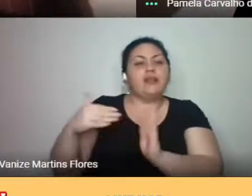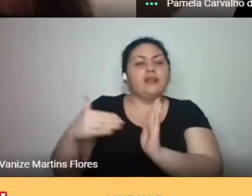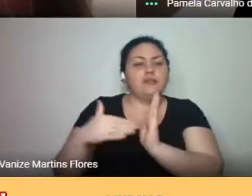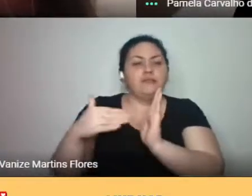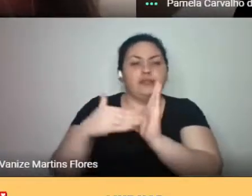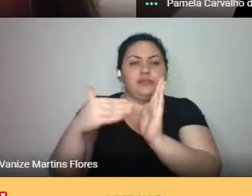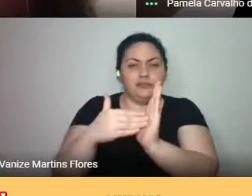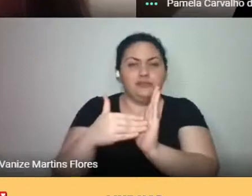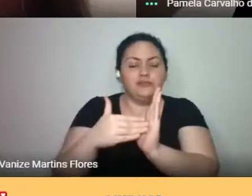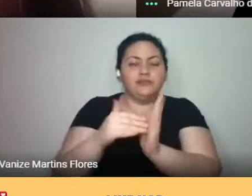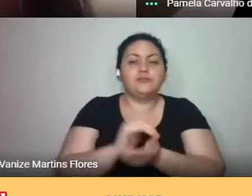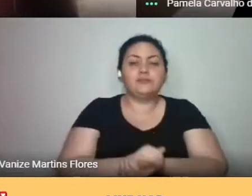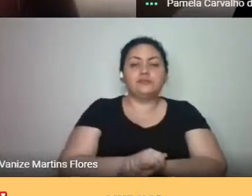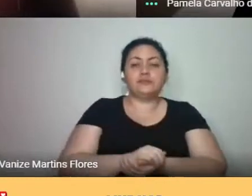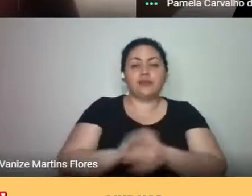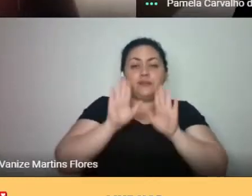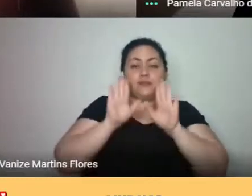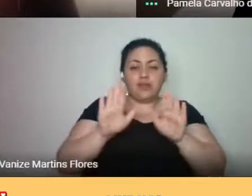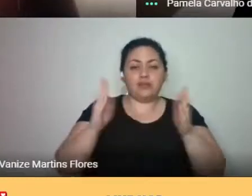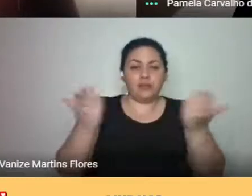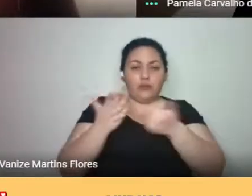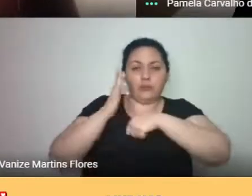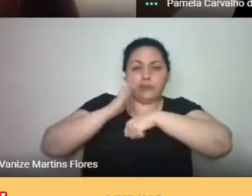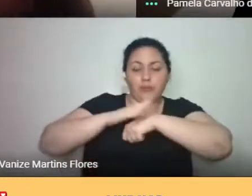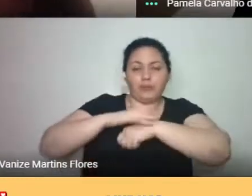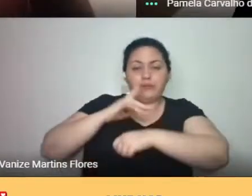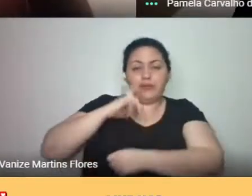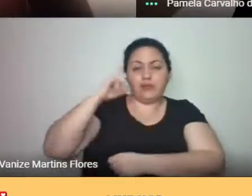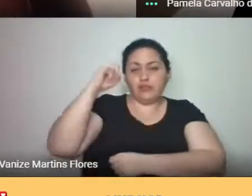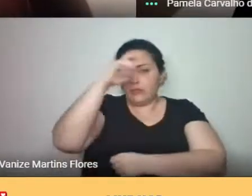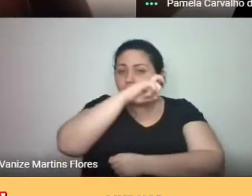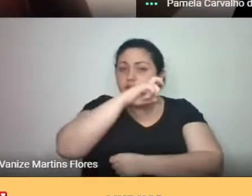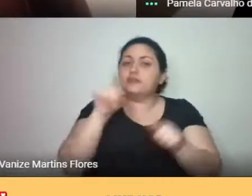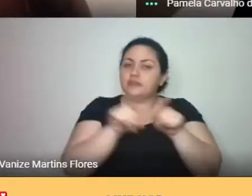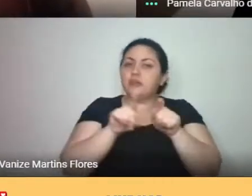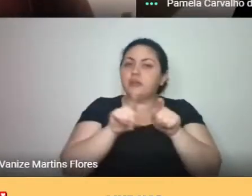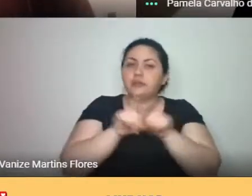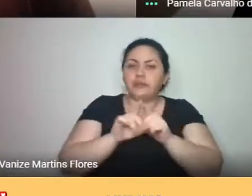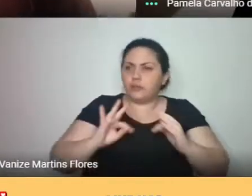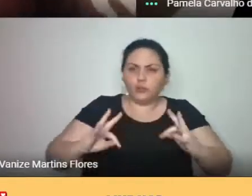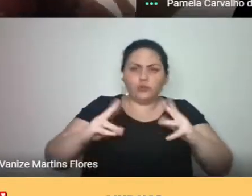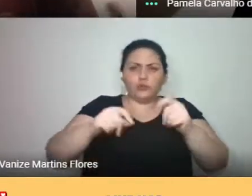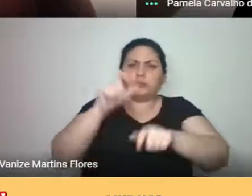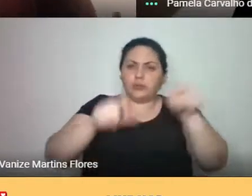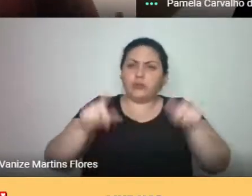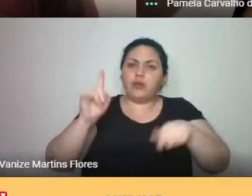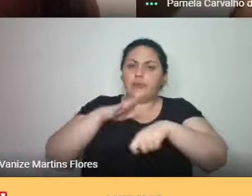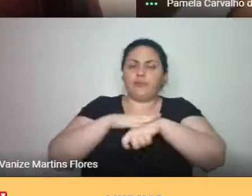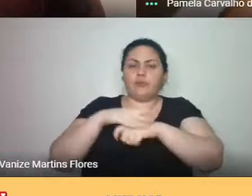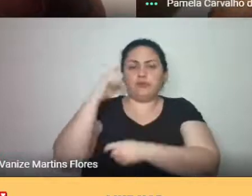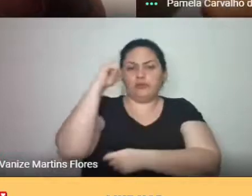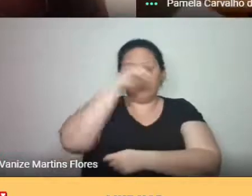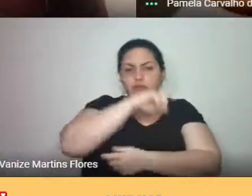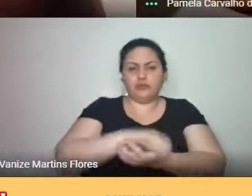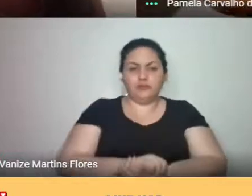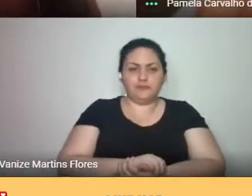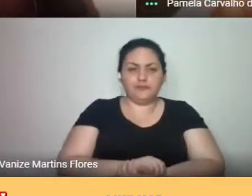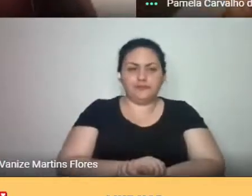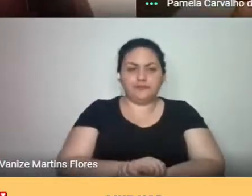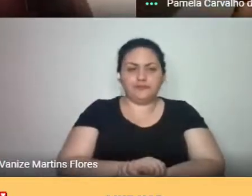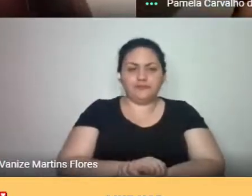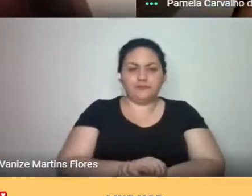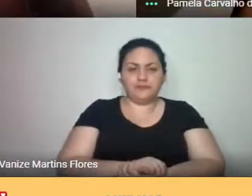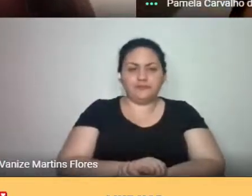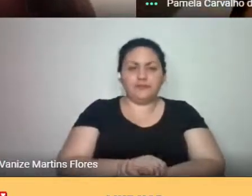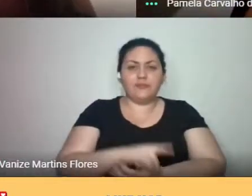esse momento está sendo difícil, e está sendo difícil para todos nós, né? E é justamente por ele estar sendo difícil que